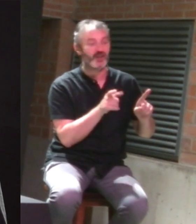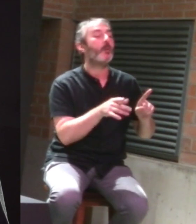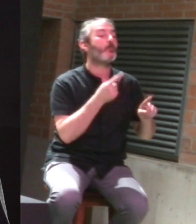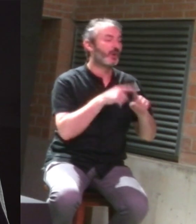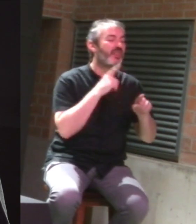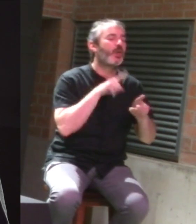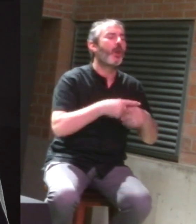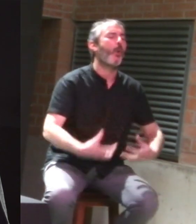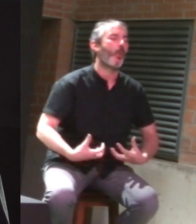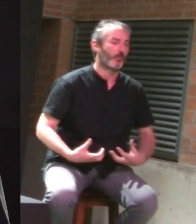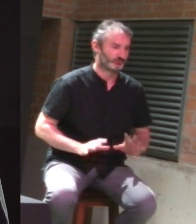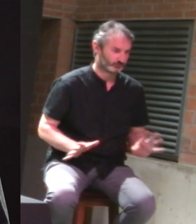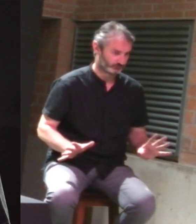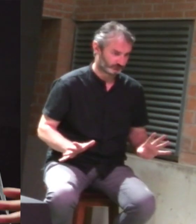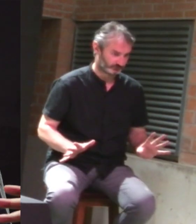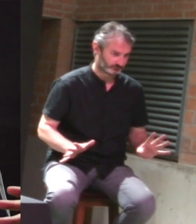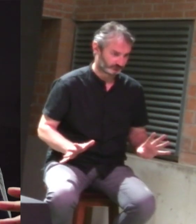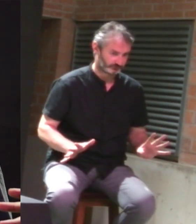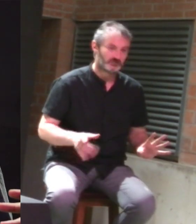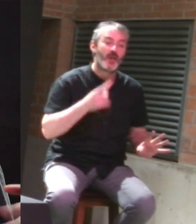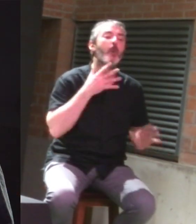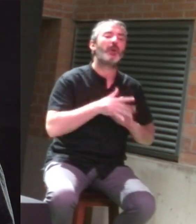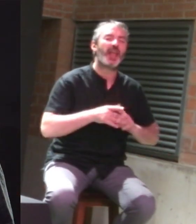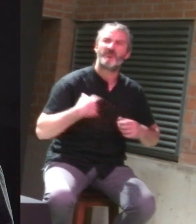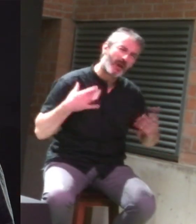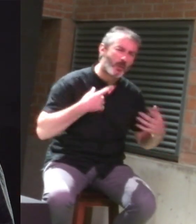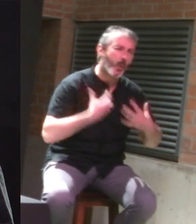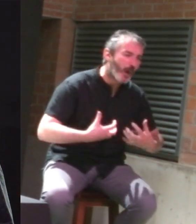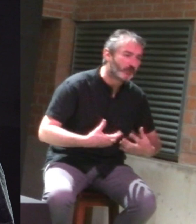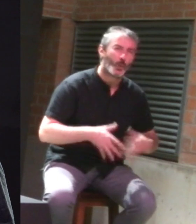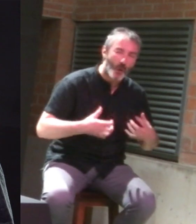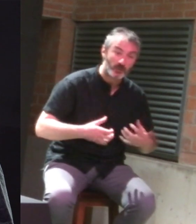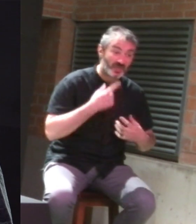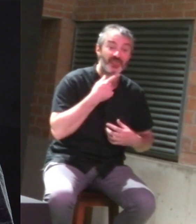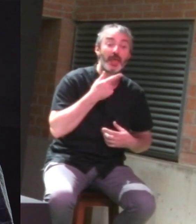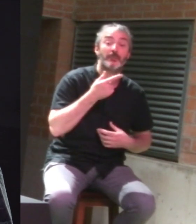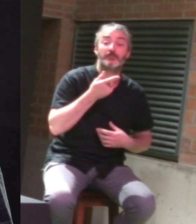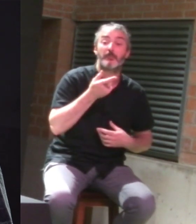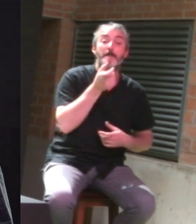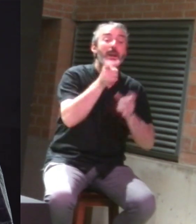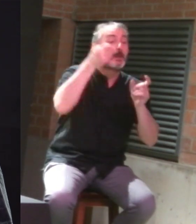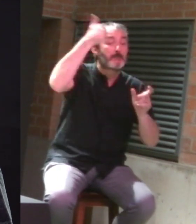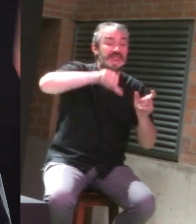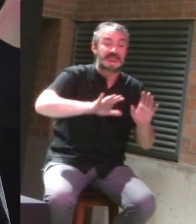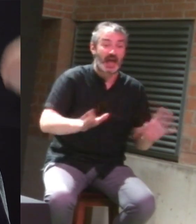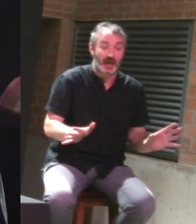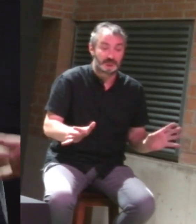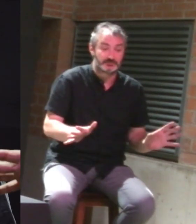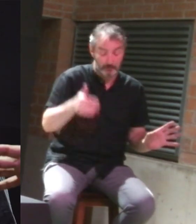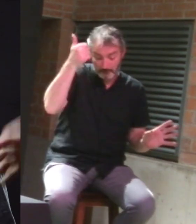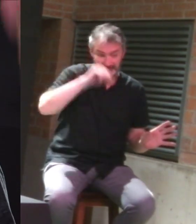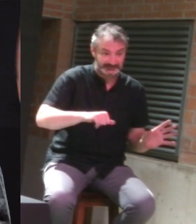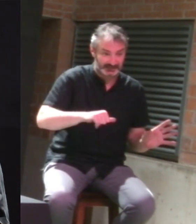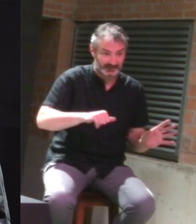tener cojones. Este vocabulario, en gran medida machista del sindicalismo,